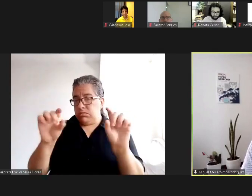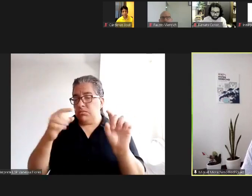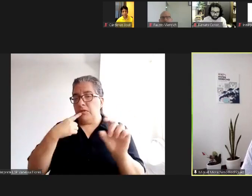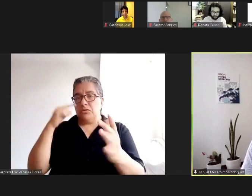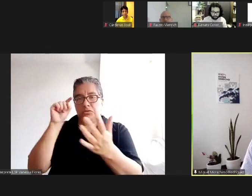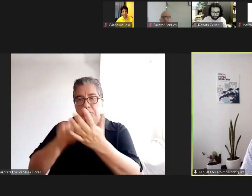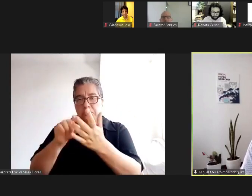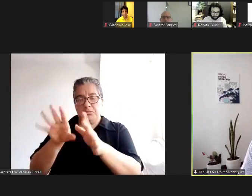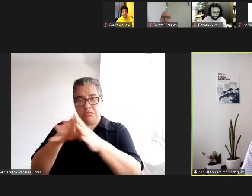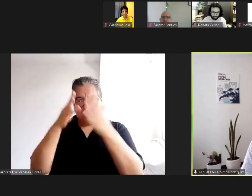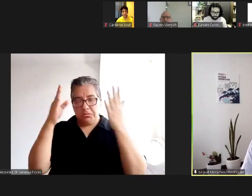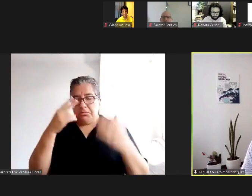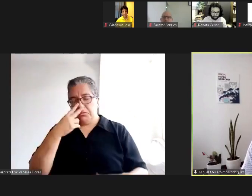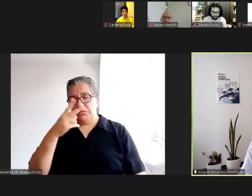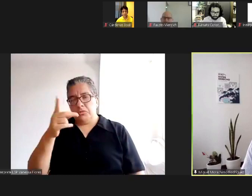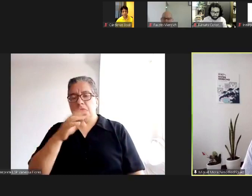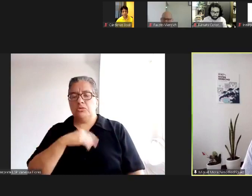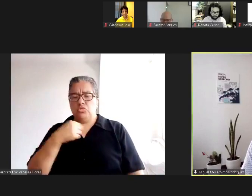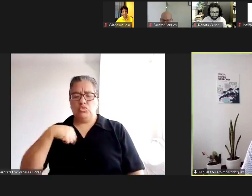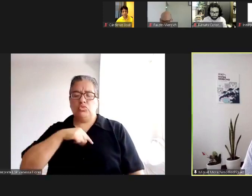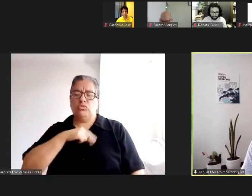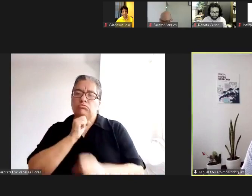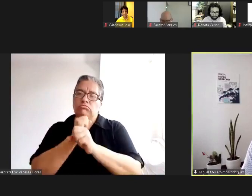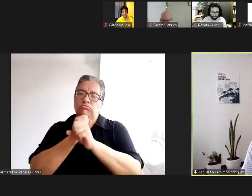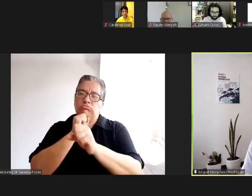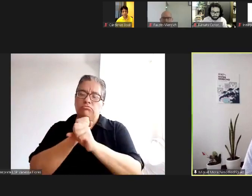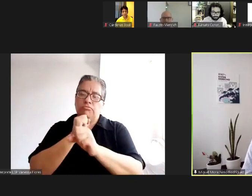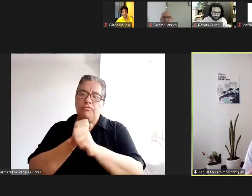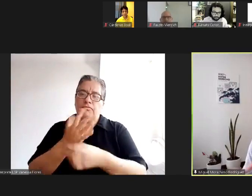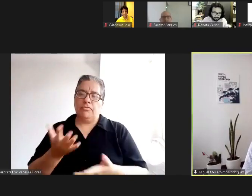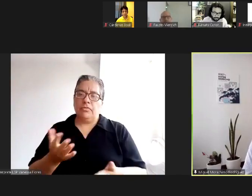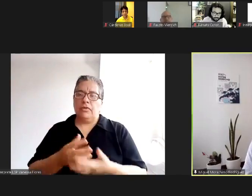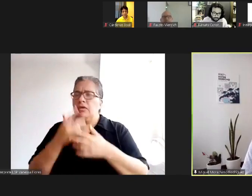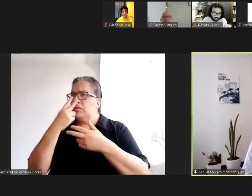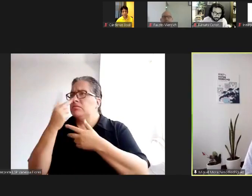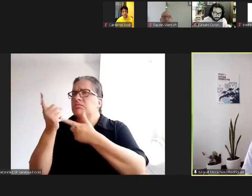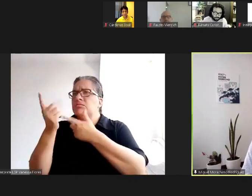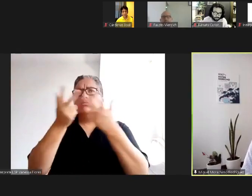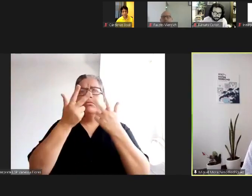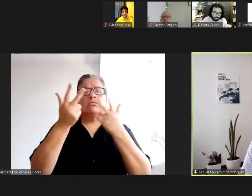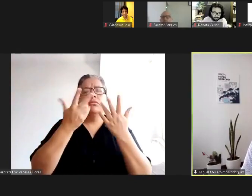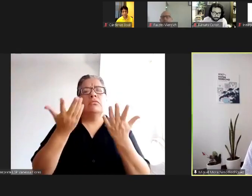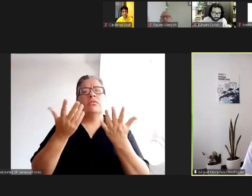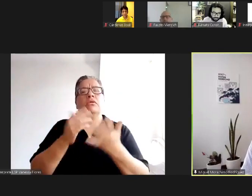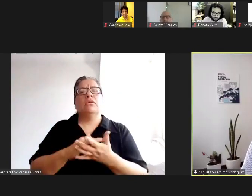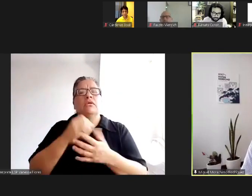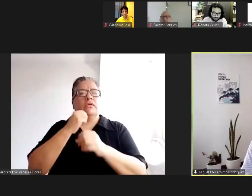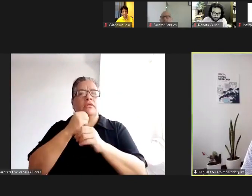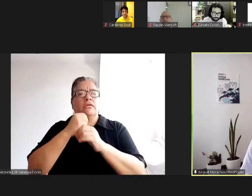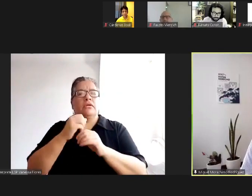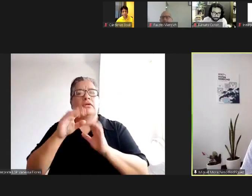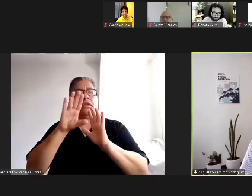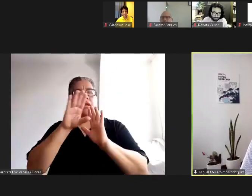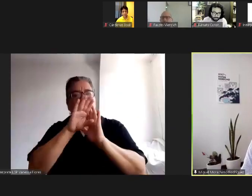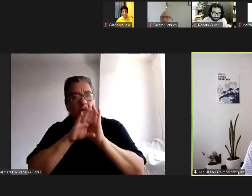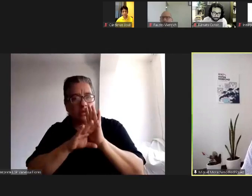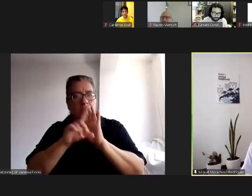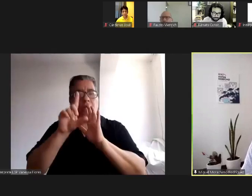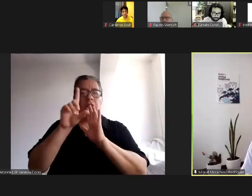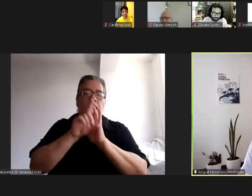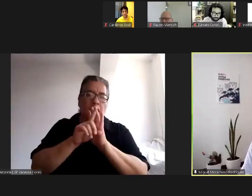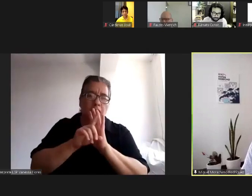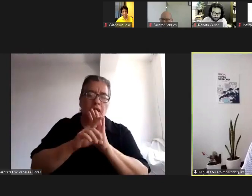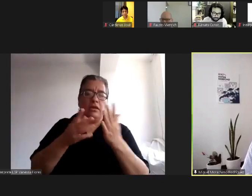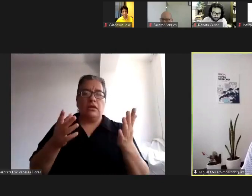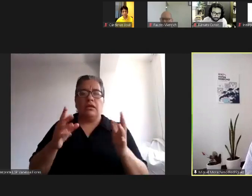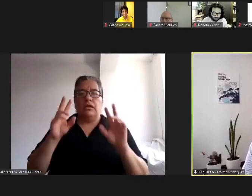nosotros trabajamos y monitoreamos mucho de lo que está sucediendo en el espacio de las políticas públicas y el acceso a la cultura y el conocimiento en